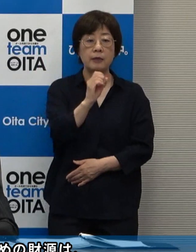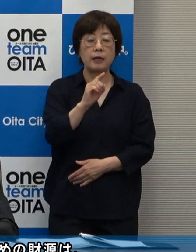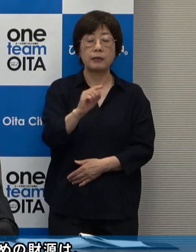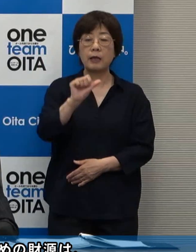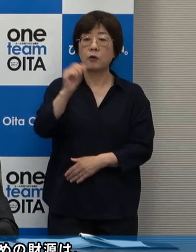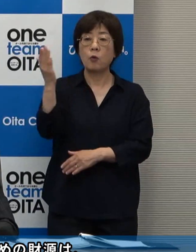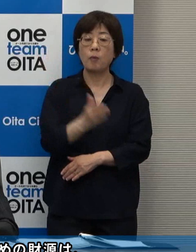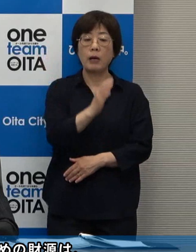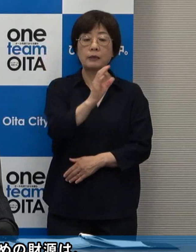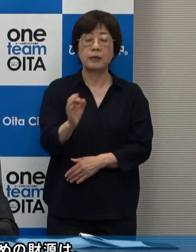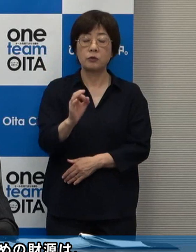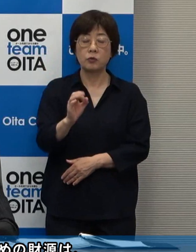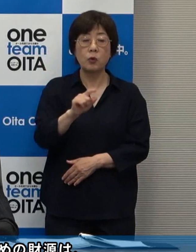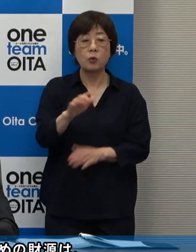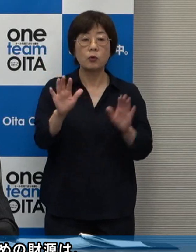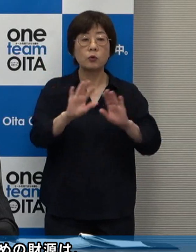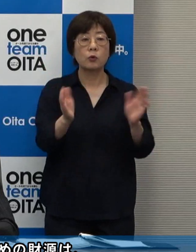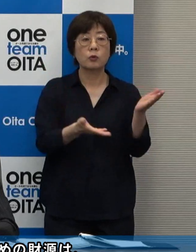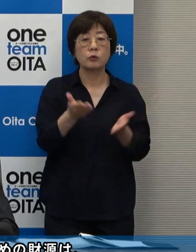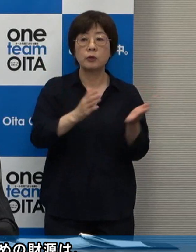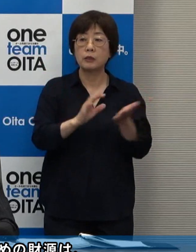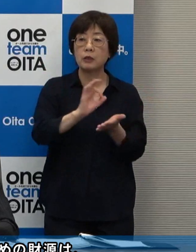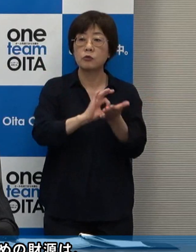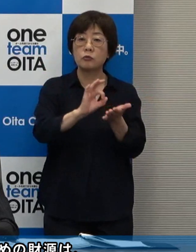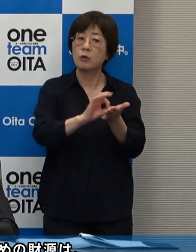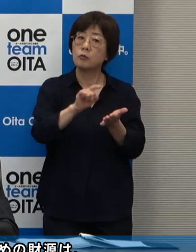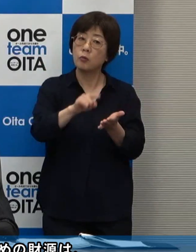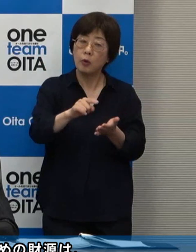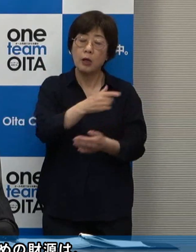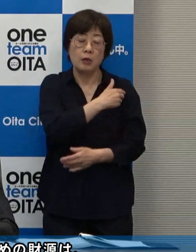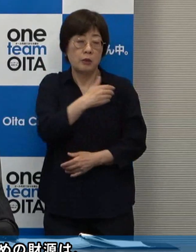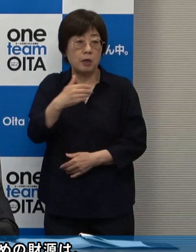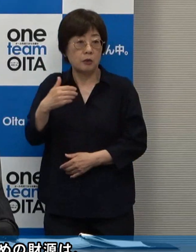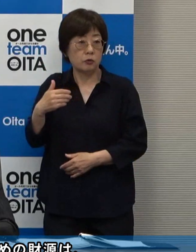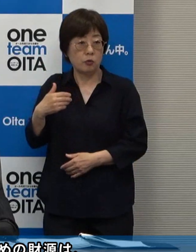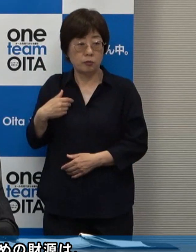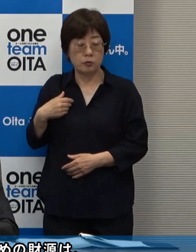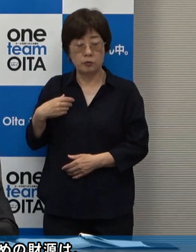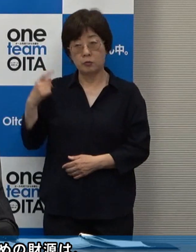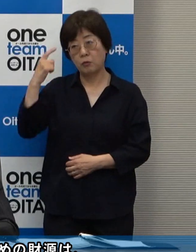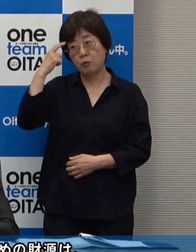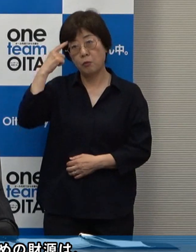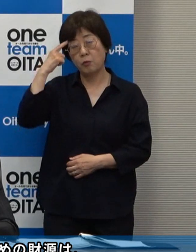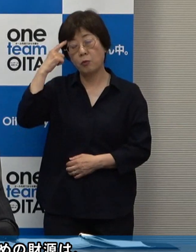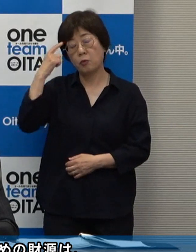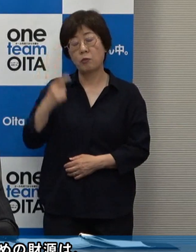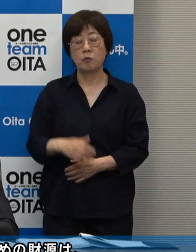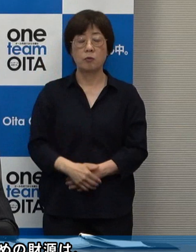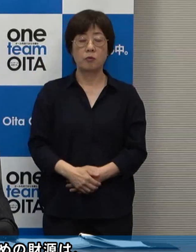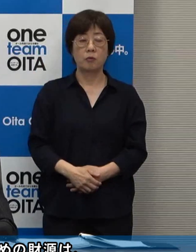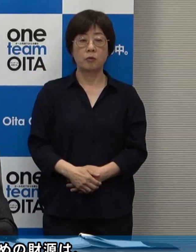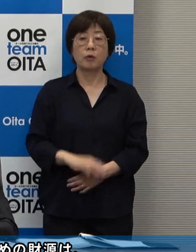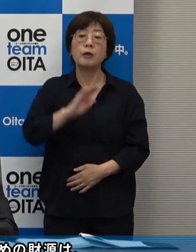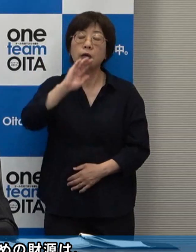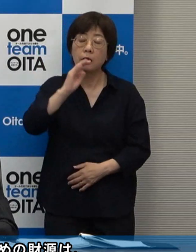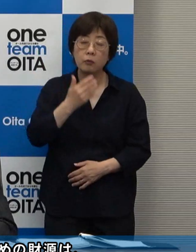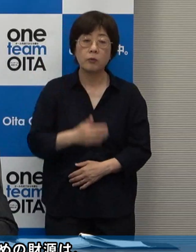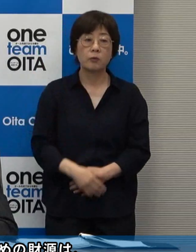0.5% だと、これは捻出できるんではないかという思いがまず一つあります。とは